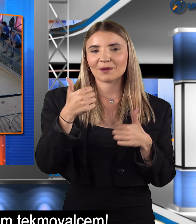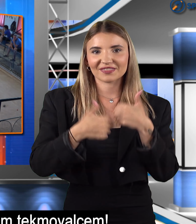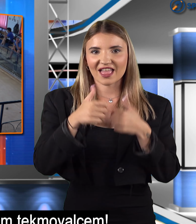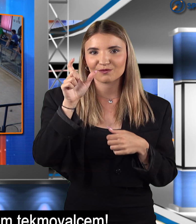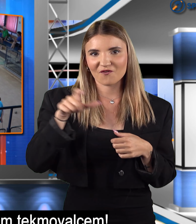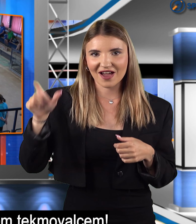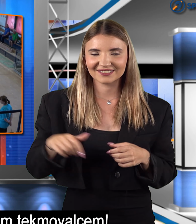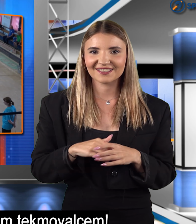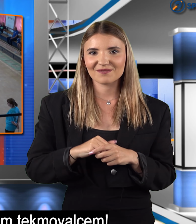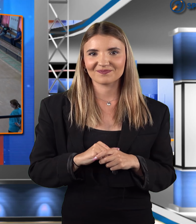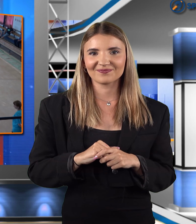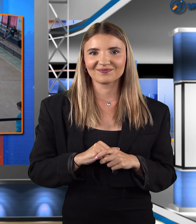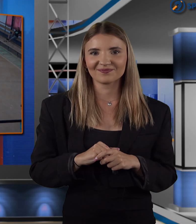Čestitke vsem tekmovalcem.